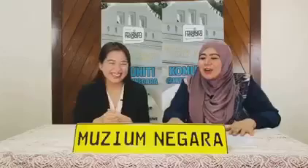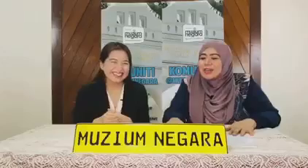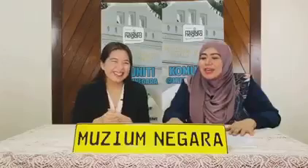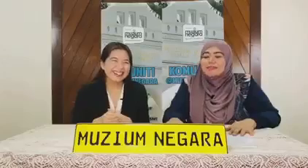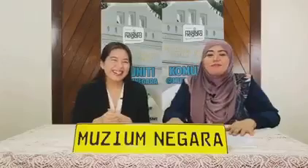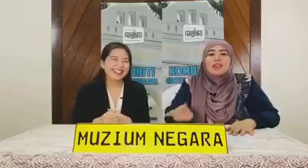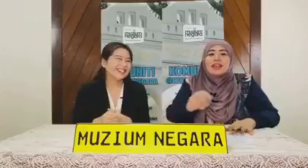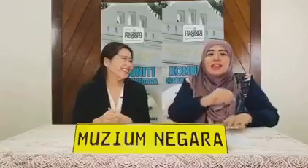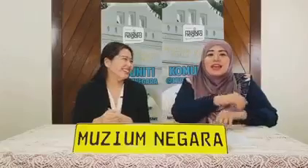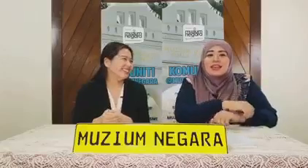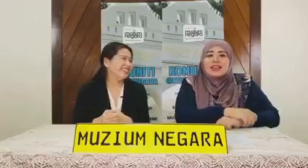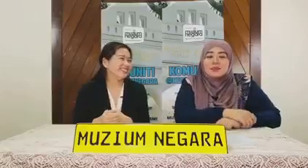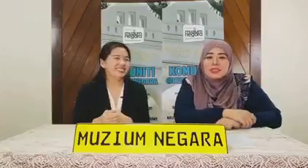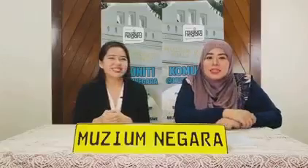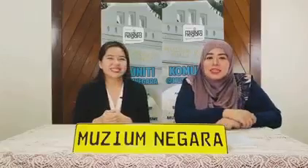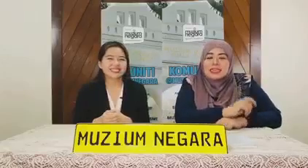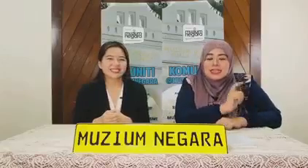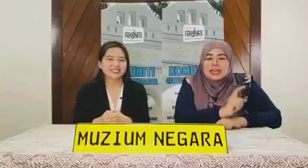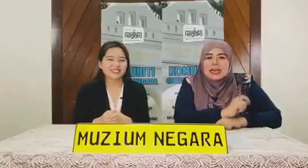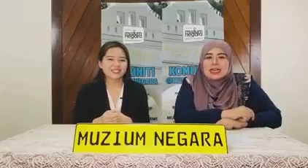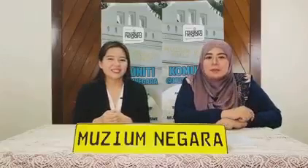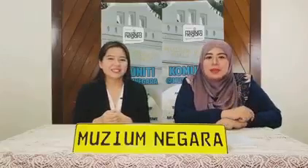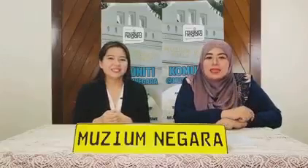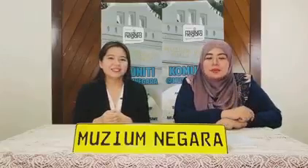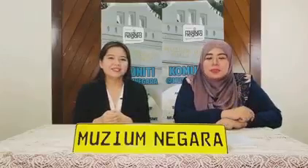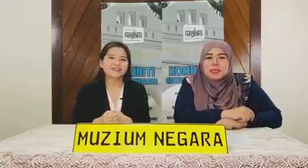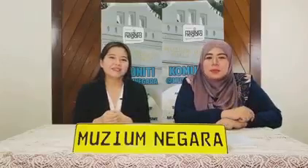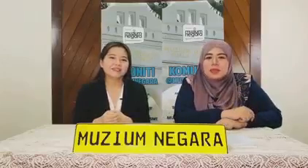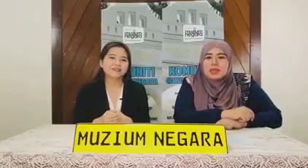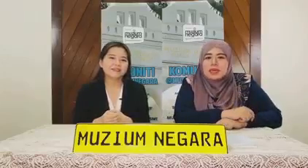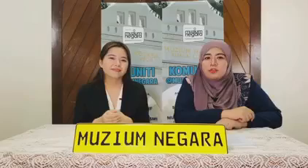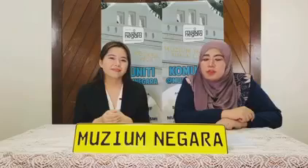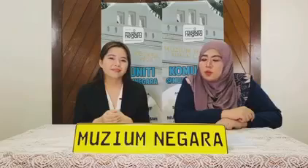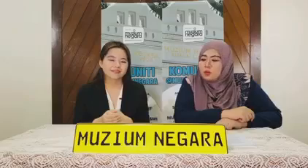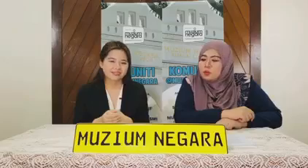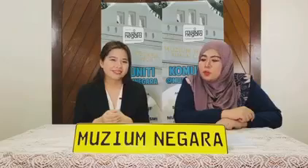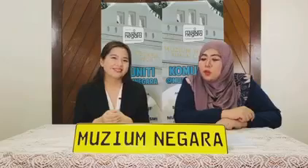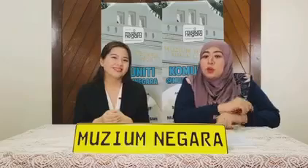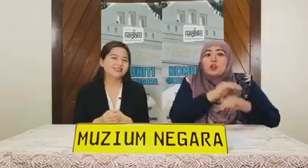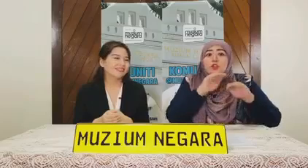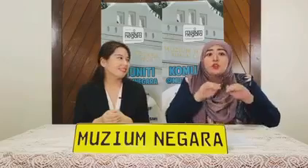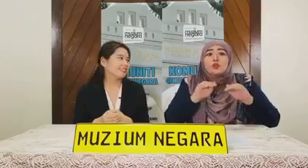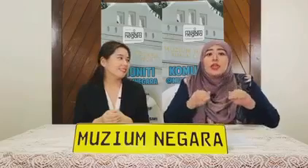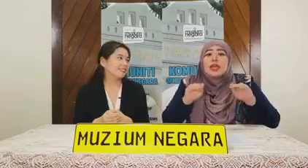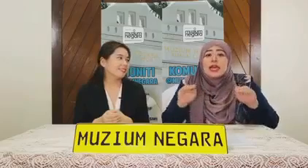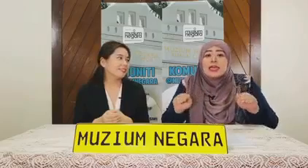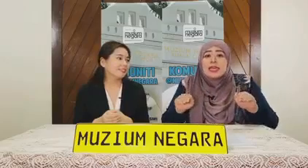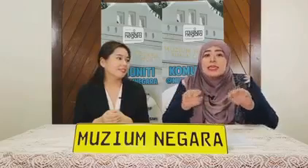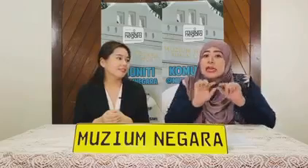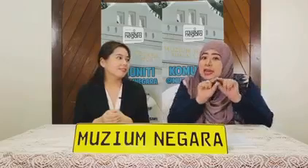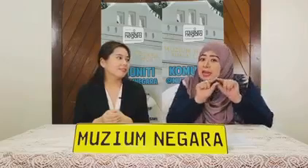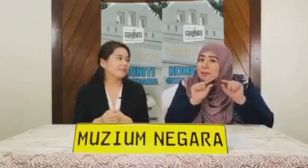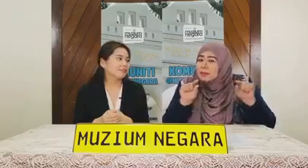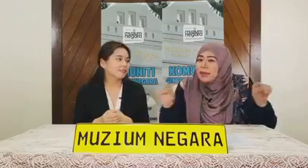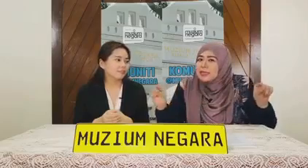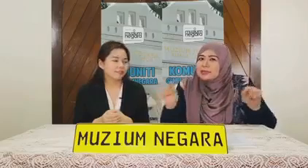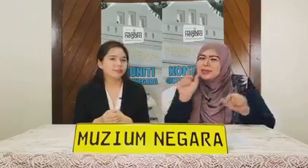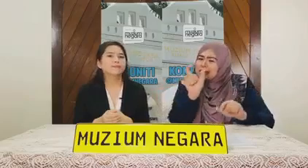Okey. Adakah anda dah bersedia? Kita akan belajar bersama Kak Ifa untuk susunan ayat yang lebih panjang. Tadi kita